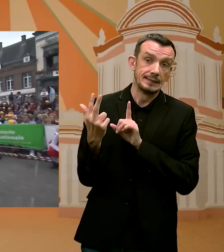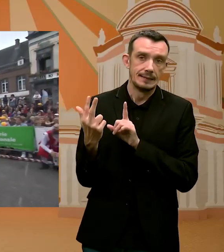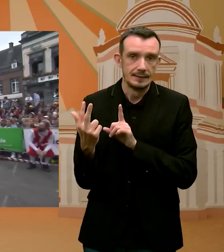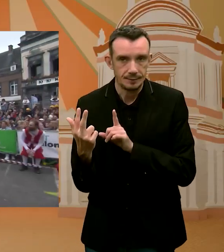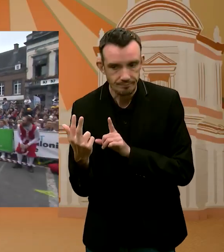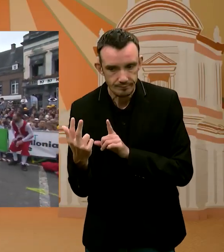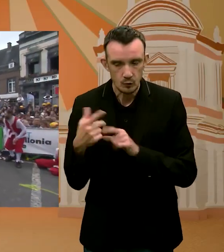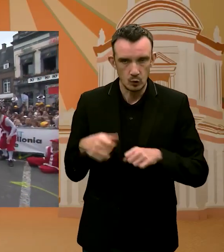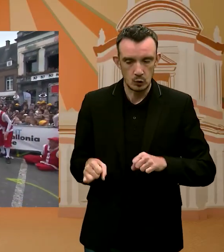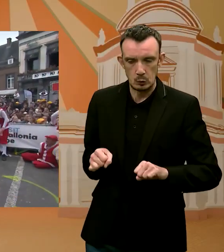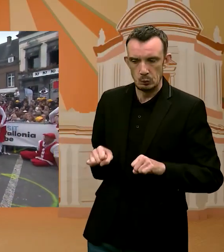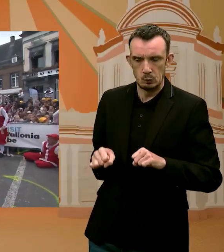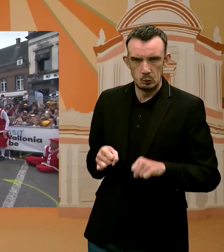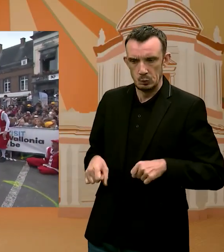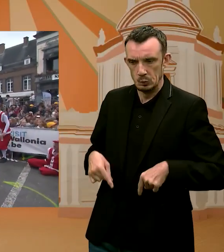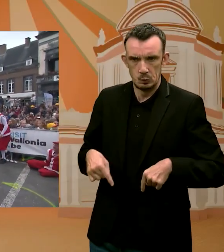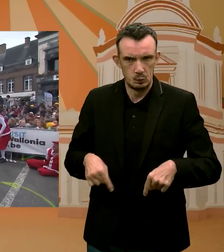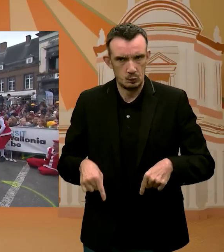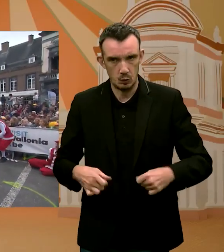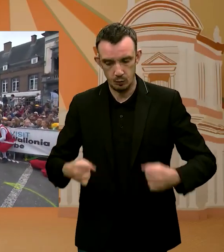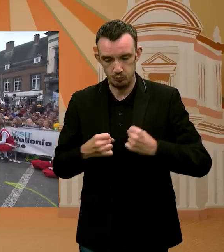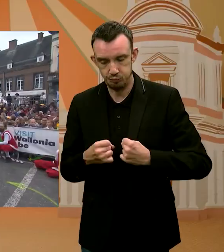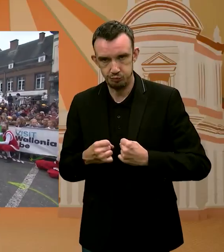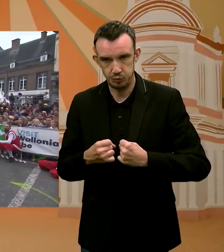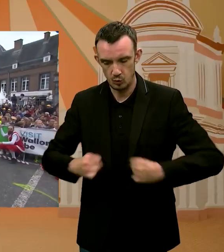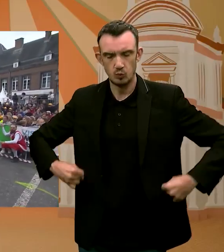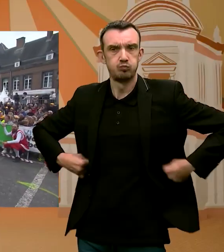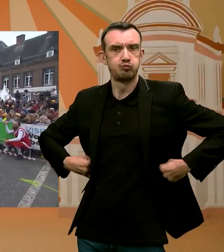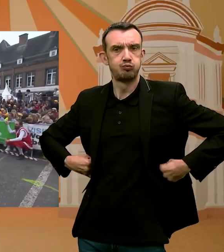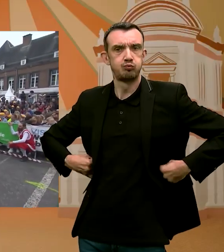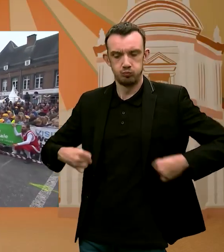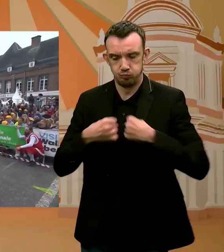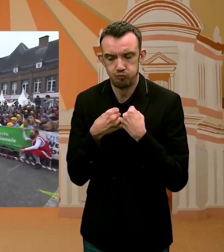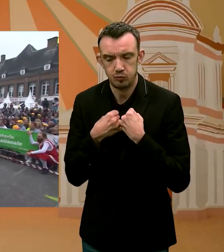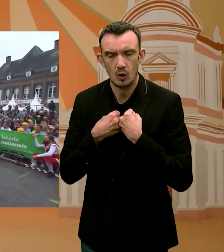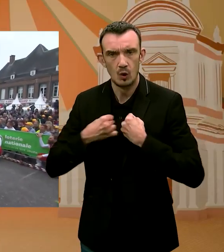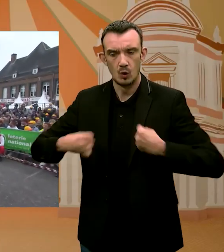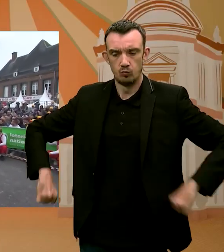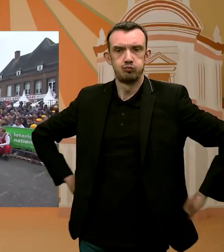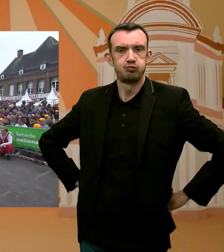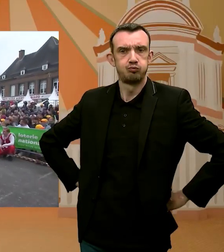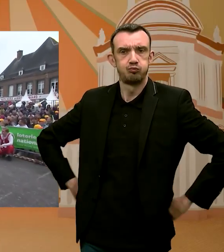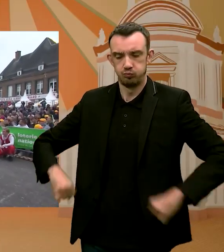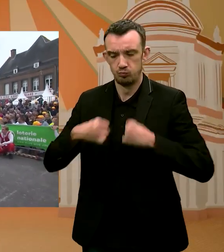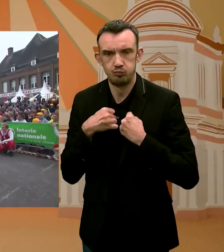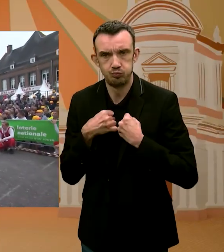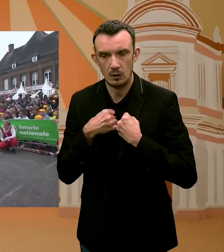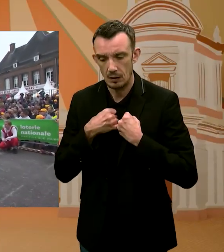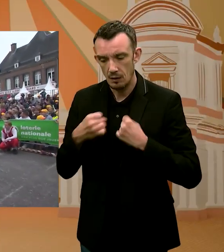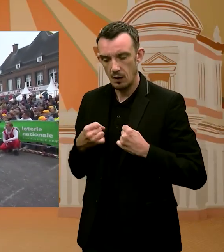là que l'échasseur peut passer en échasse avant s'il veut être offensif, ou peut-être plutôt échasse arrière pour être plutôt défensif. Ou